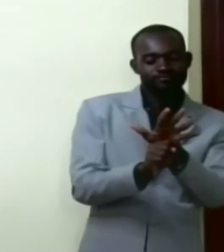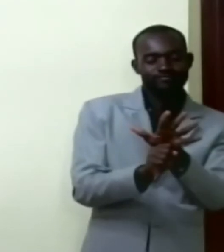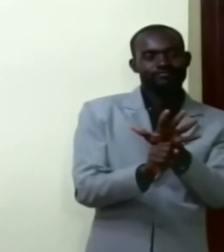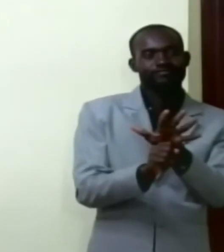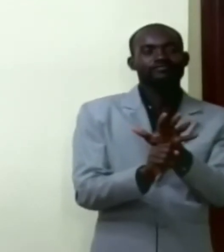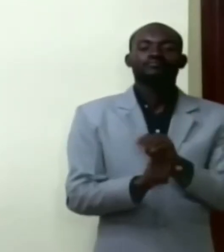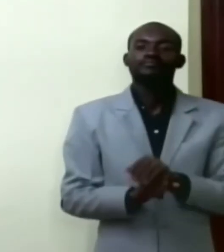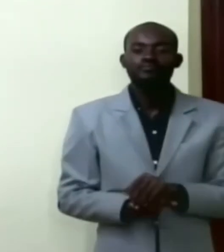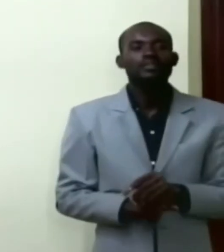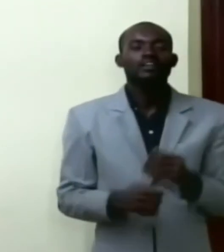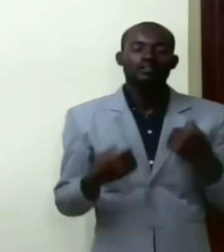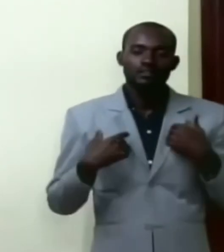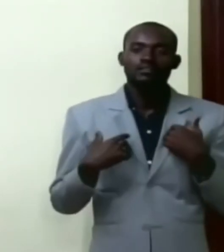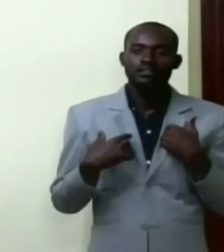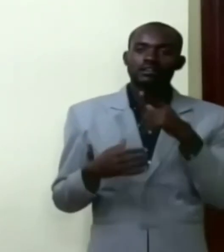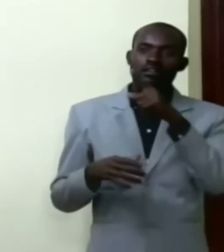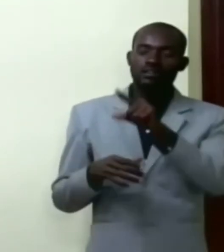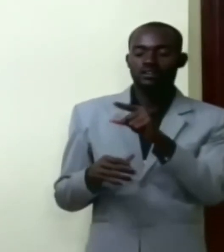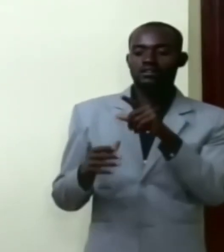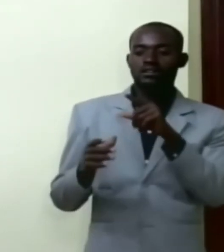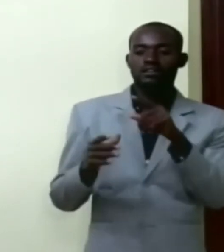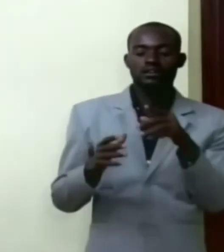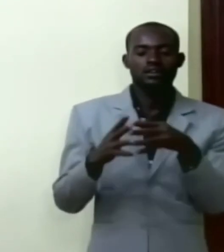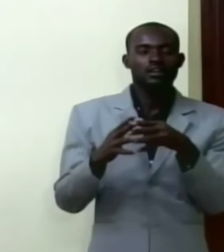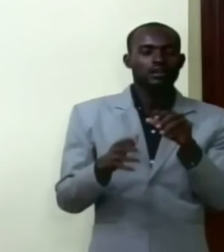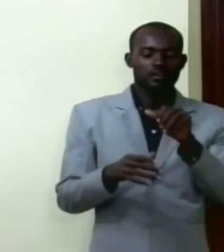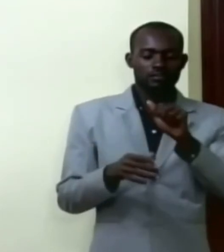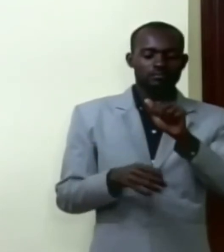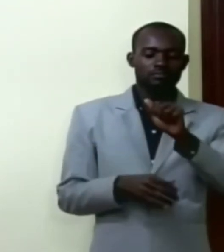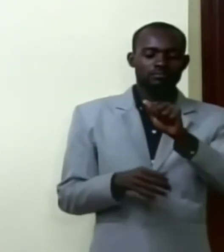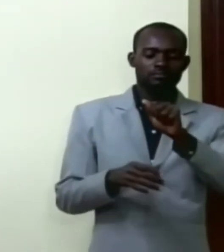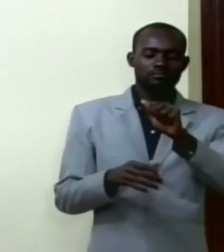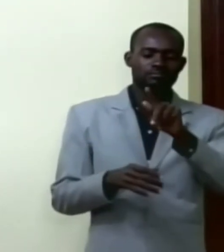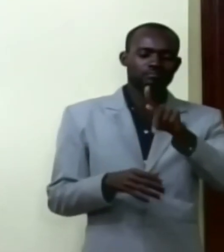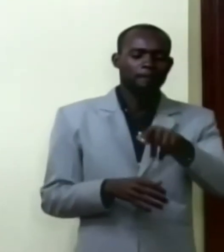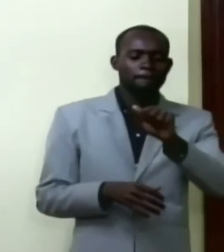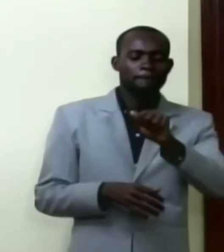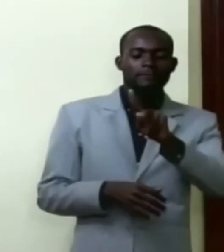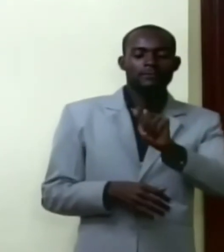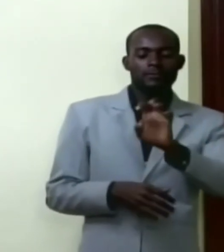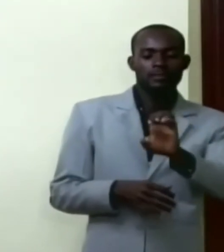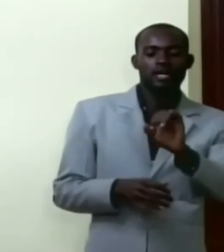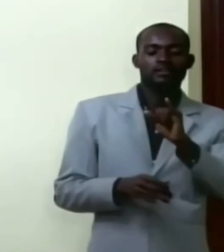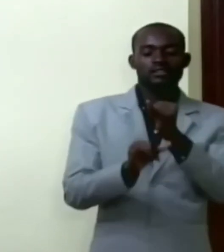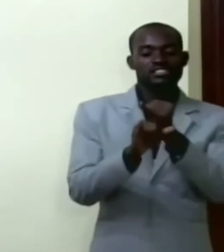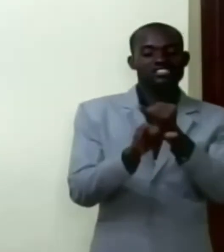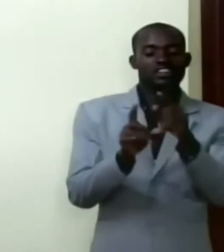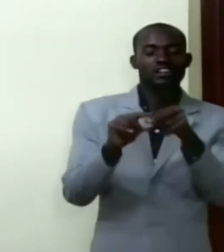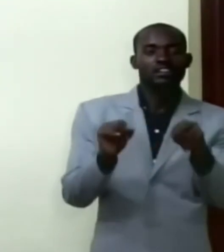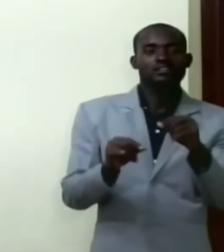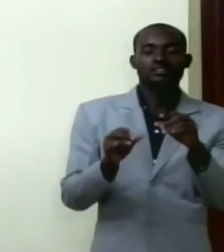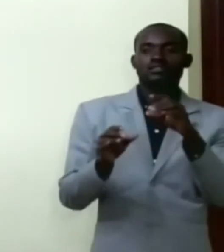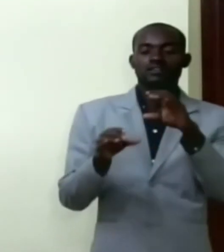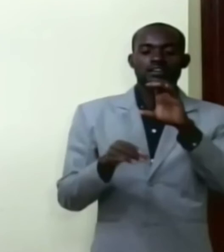Il y a un paquet du CIL qui se connaît vite ou qui est dans le nord-est. Il y a un paquet du ciel Caracol.